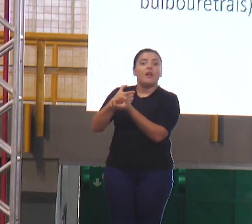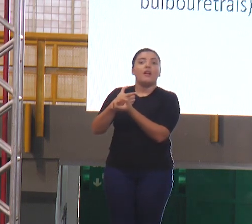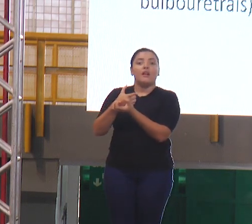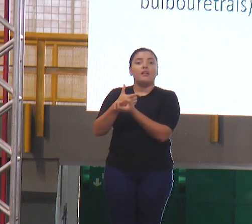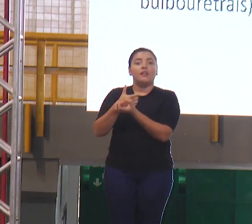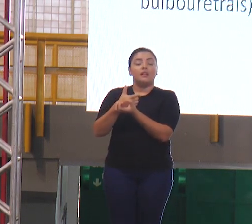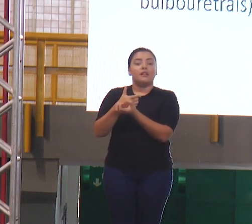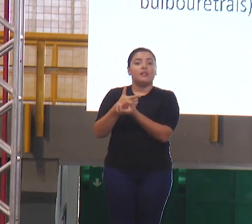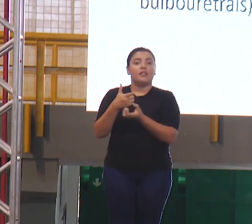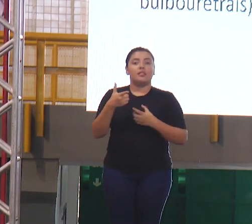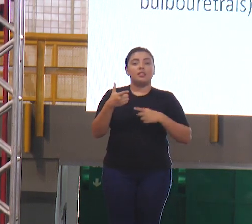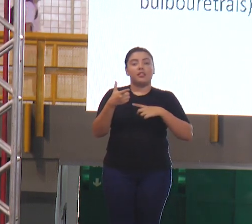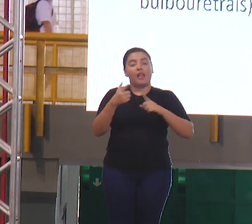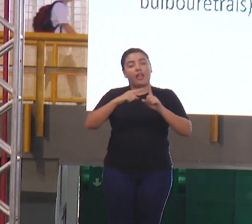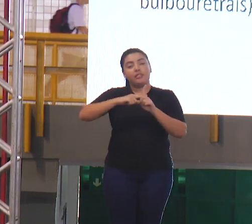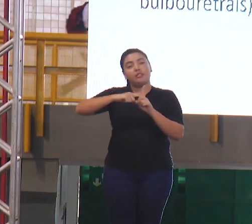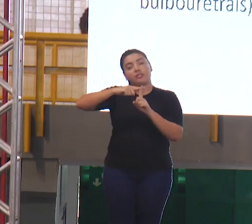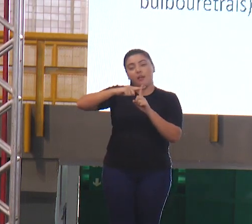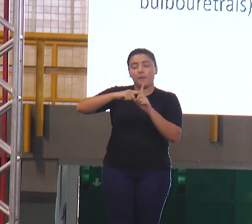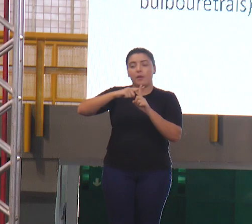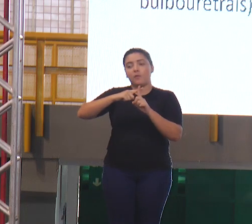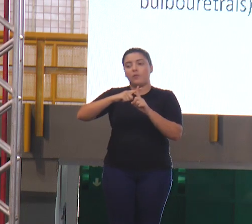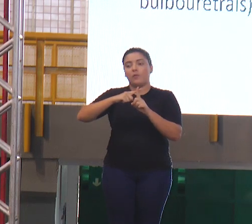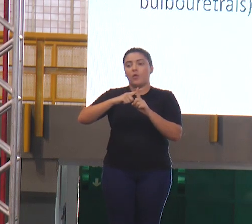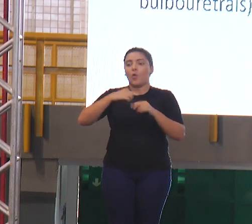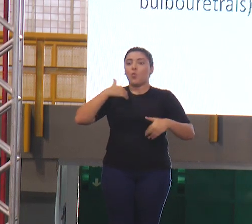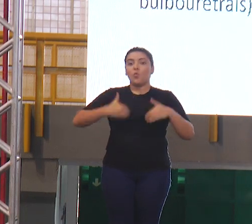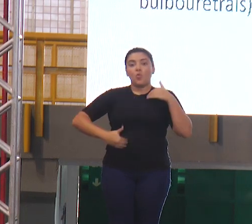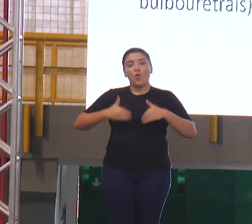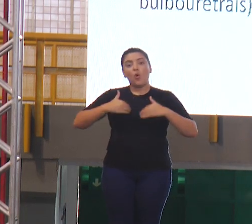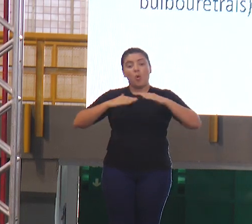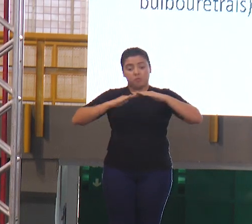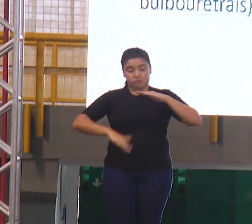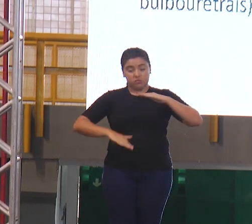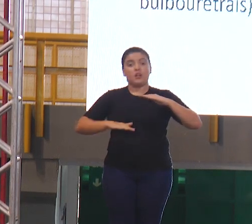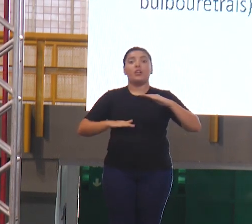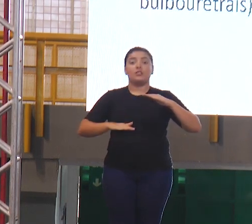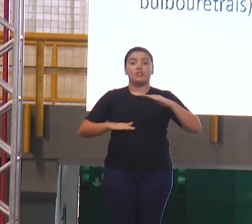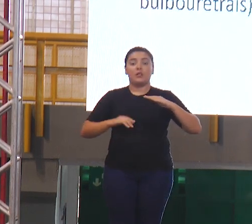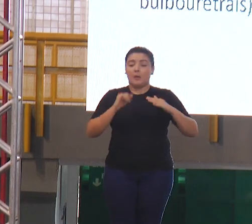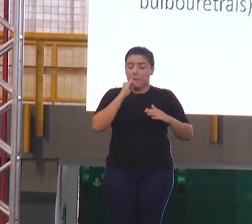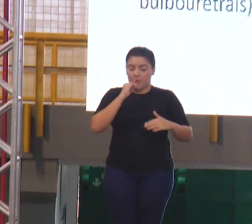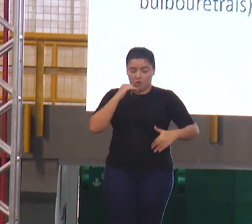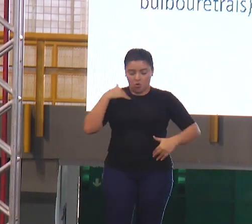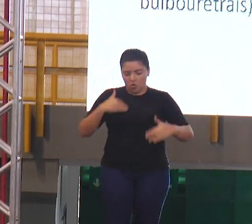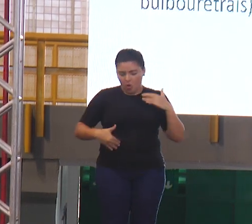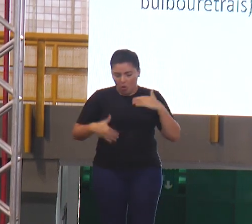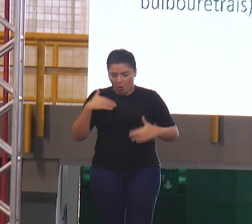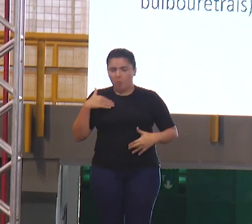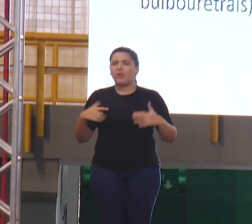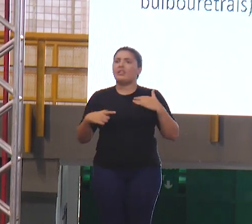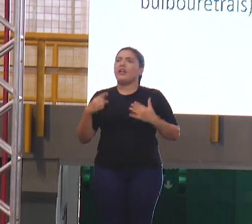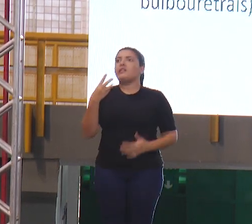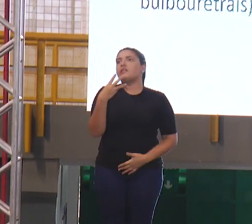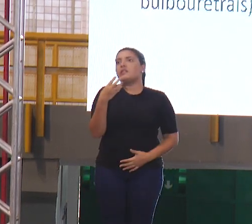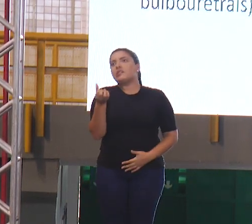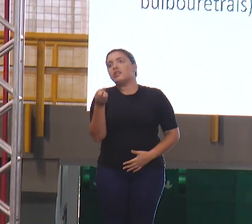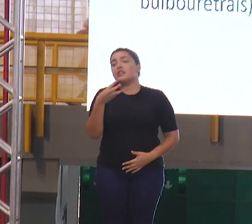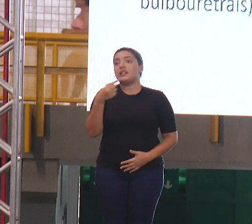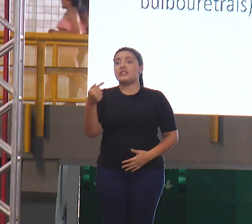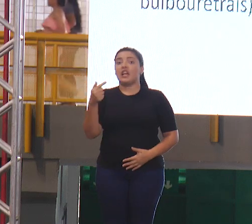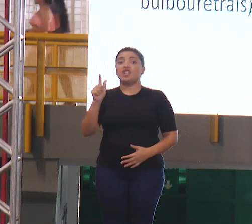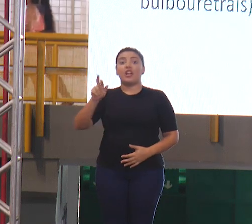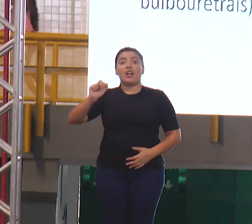com uma temperatura abaixo da temperatura do corpo. Enquanto que a temperatura do corpo é em torno de 36, 37